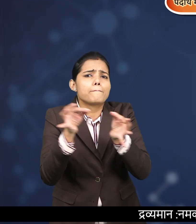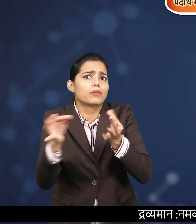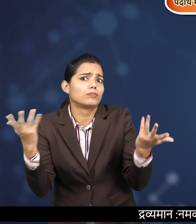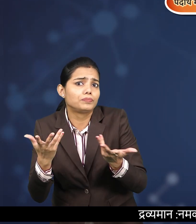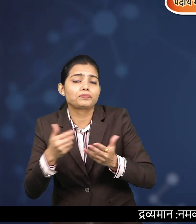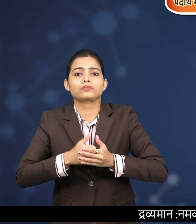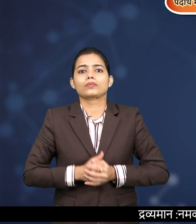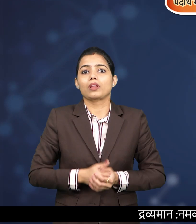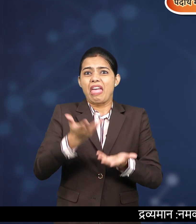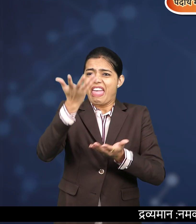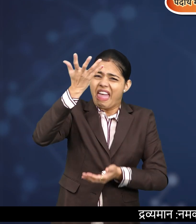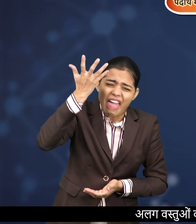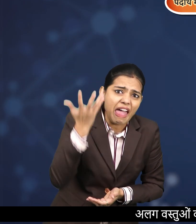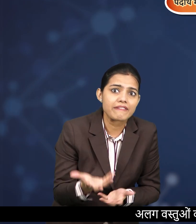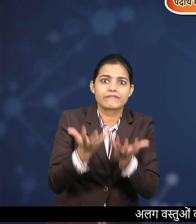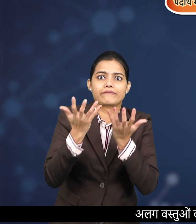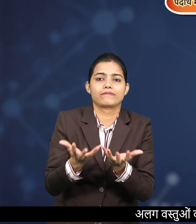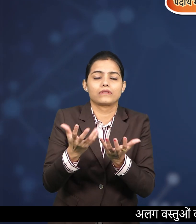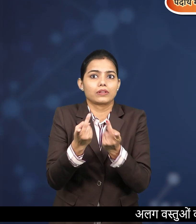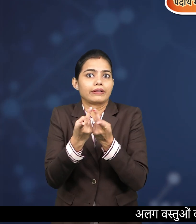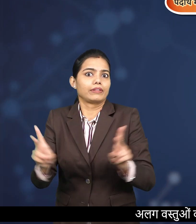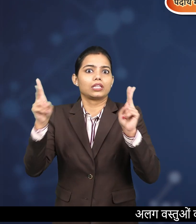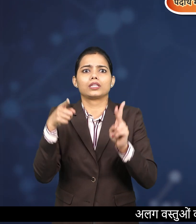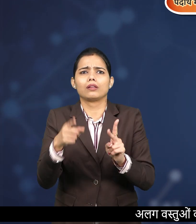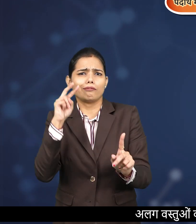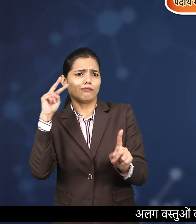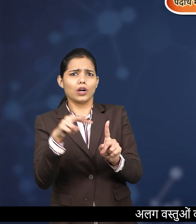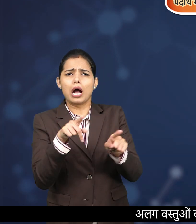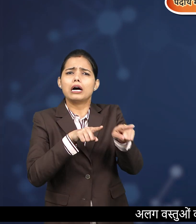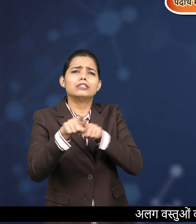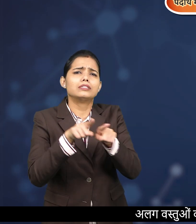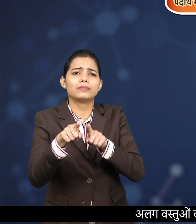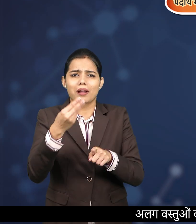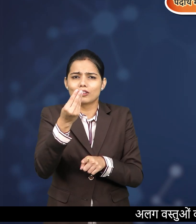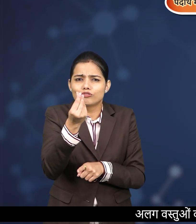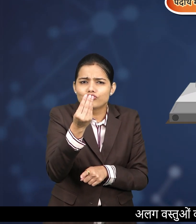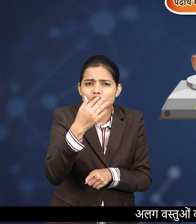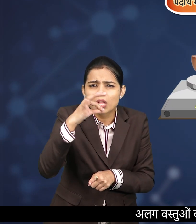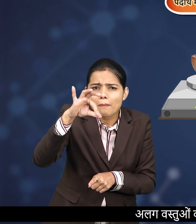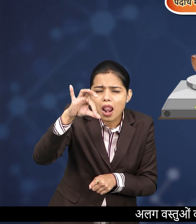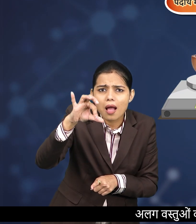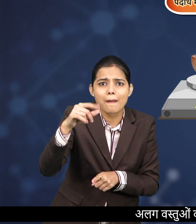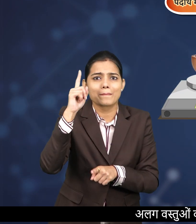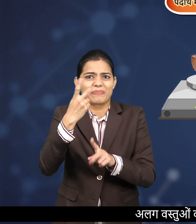नमक, पत्थर या किताब जैसी अलग अलग वस्तुओं का वजन भौतिक तराजू फिजिकल बैलेंस से मापे।